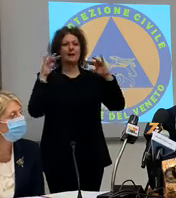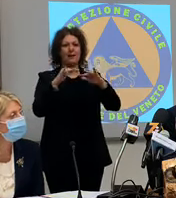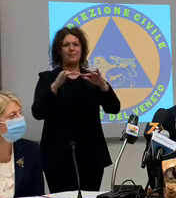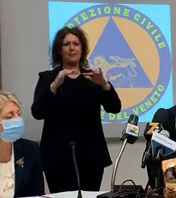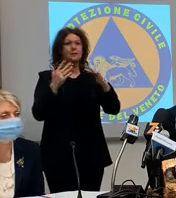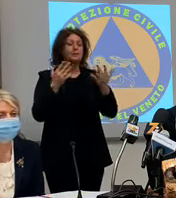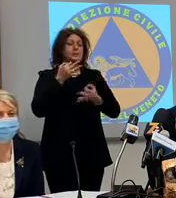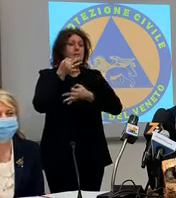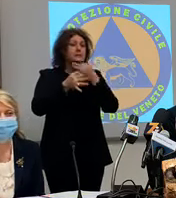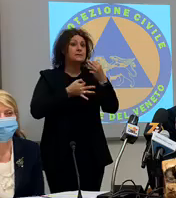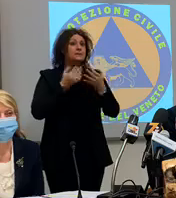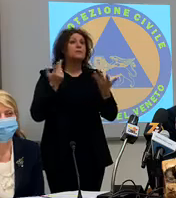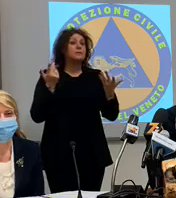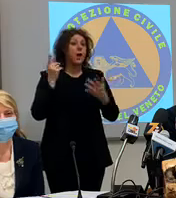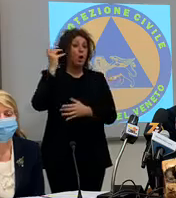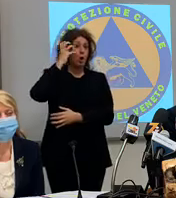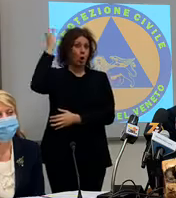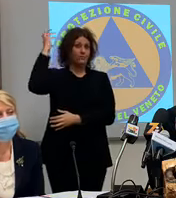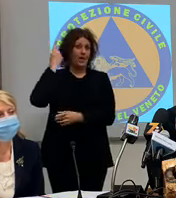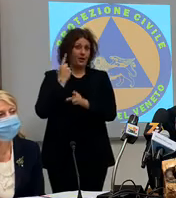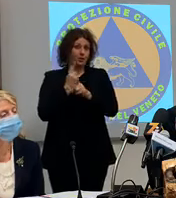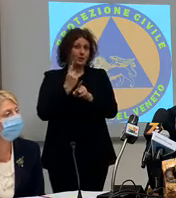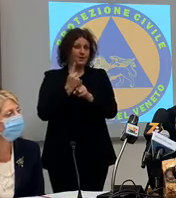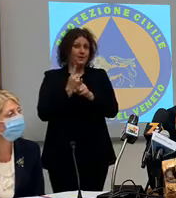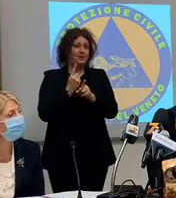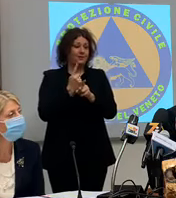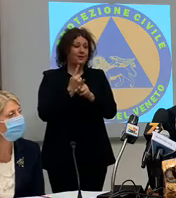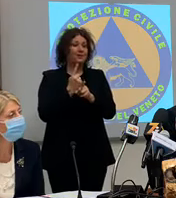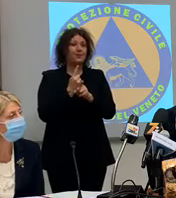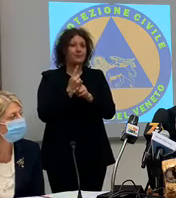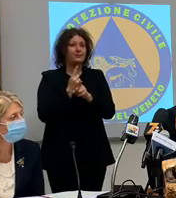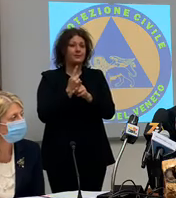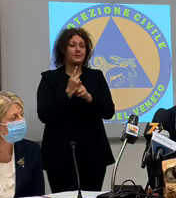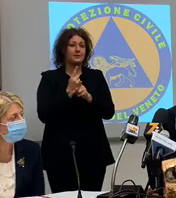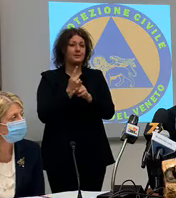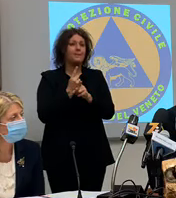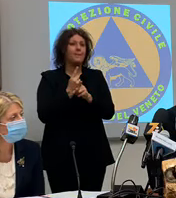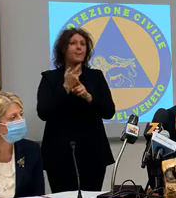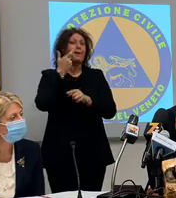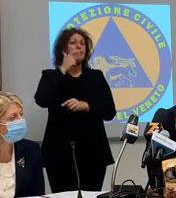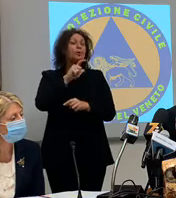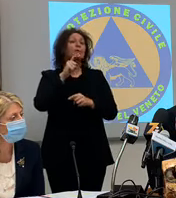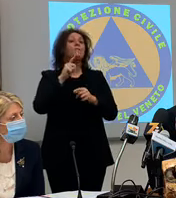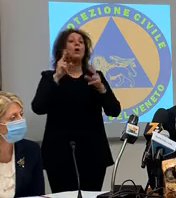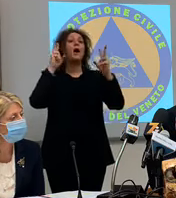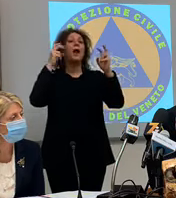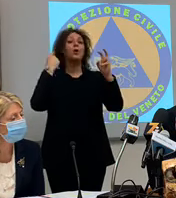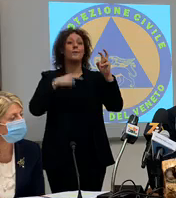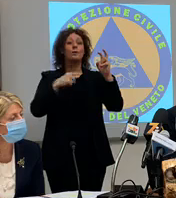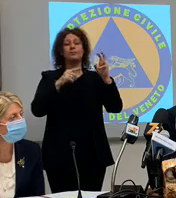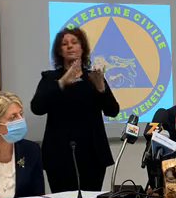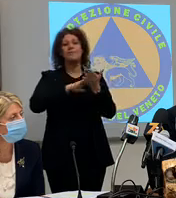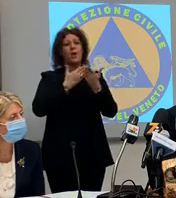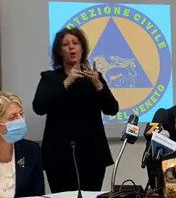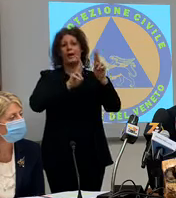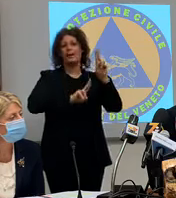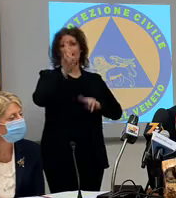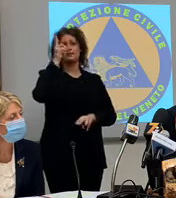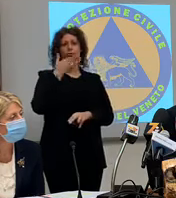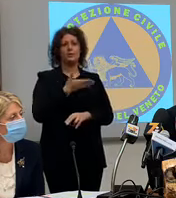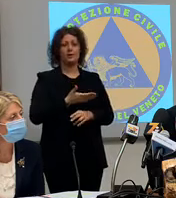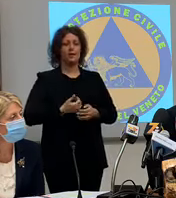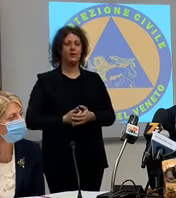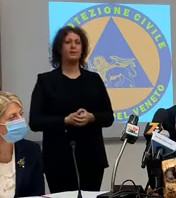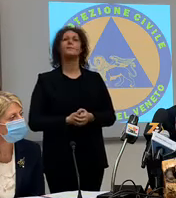cui il governo giustamente Secondo me co pone una questione che è una questione nazionale e oggettivamente rispetto